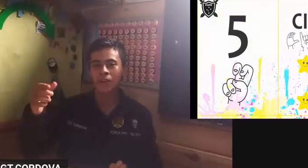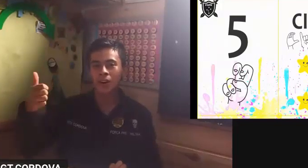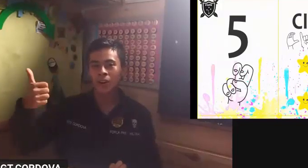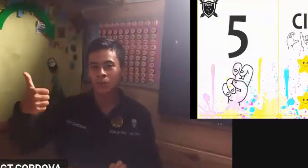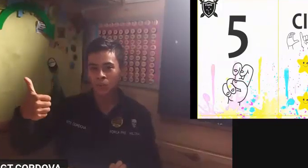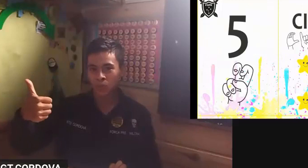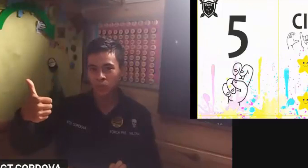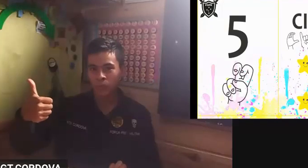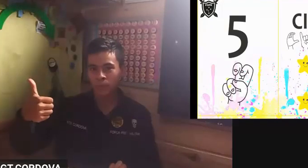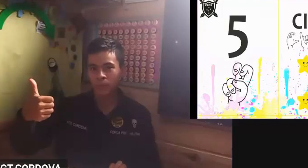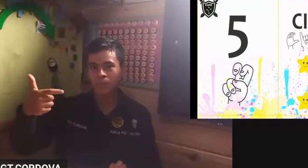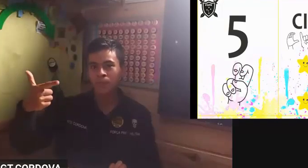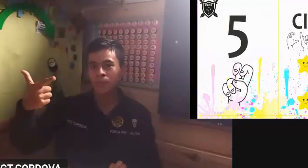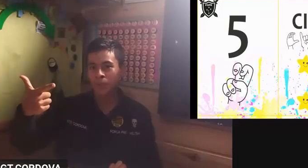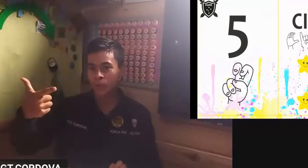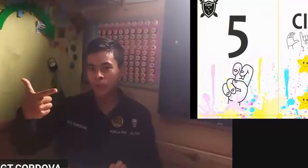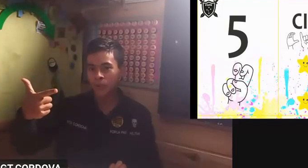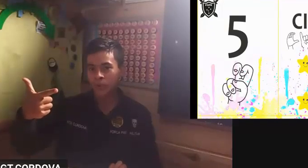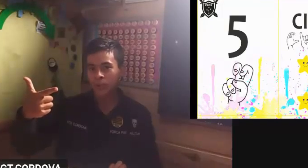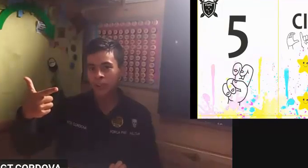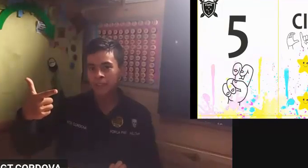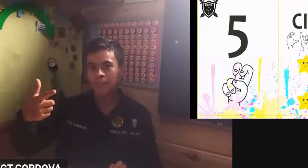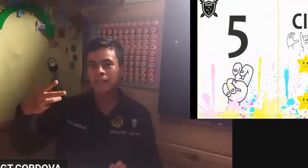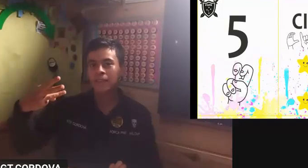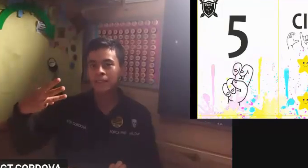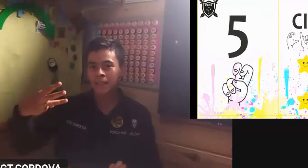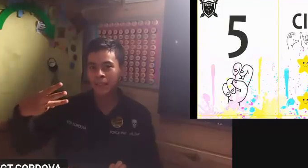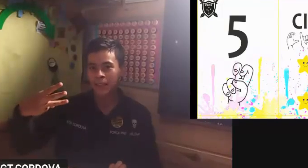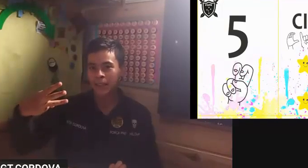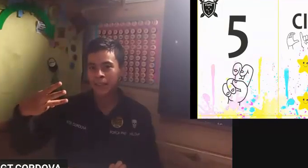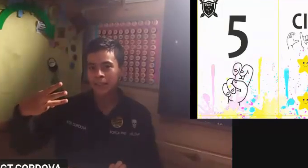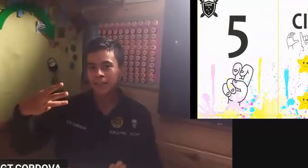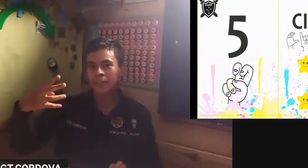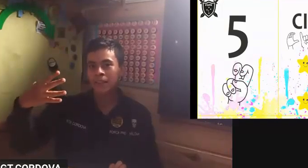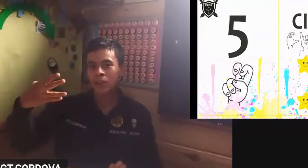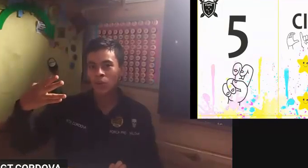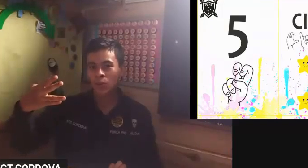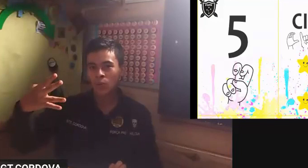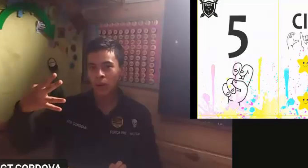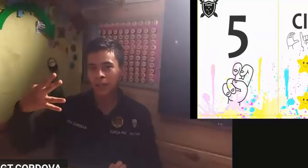ó, 1, 2, 3,